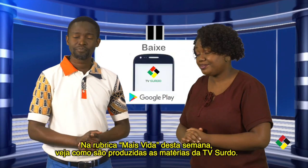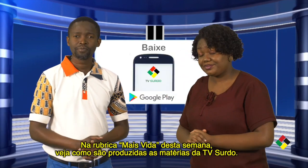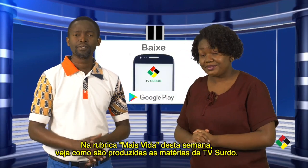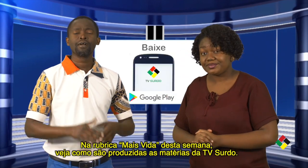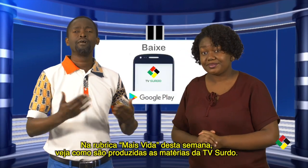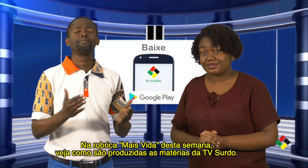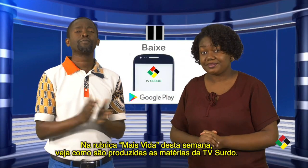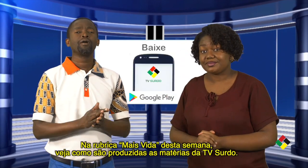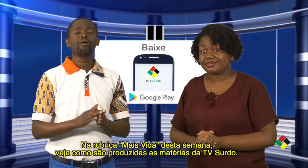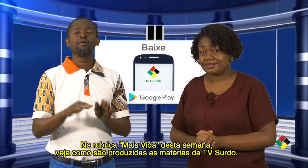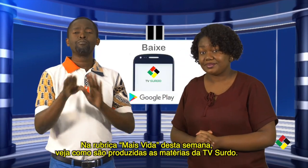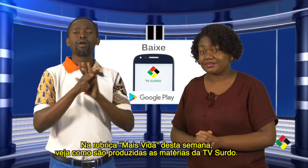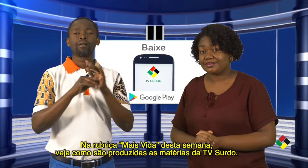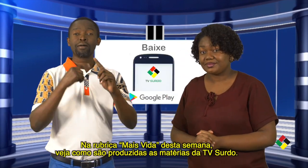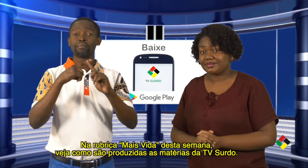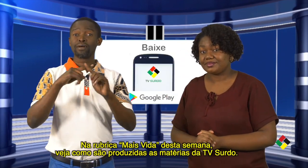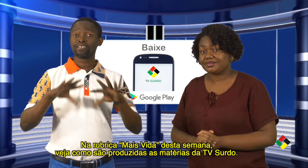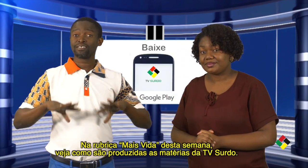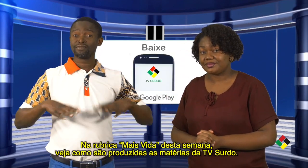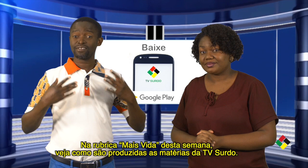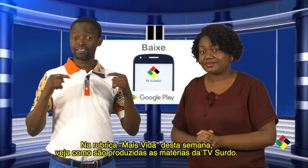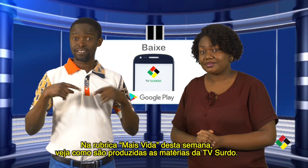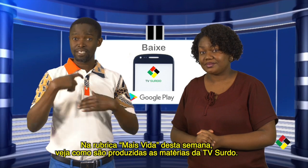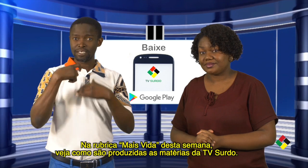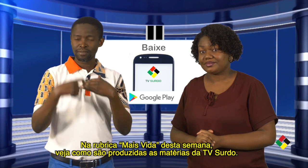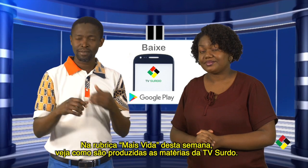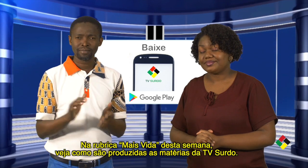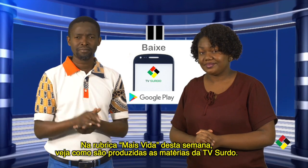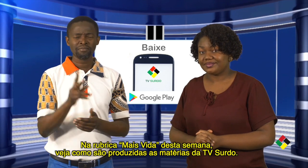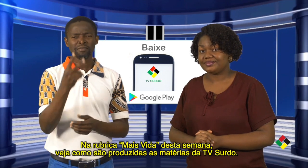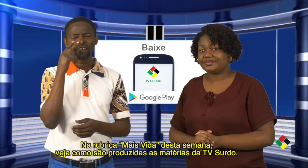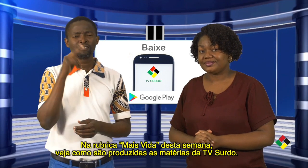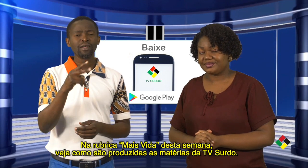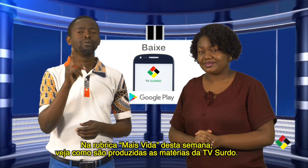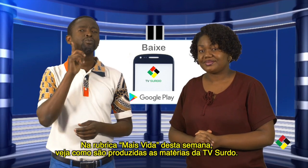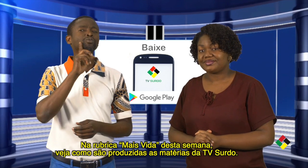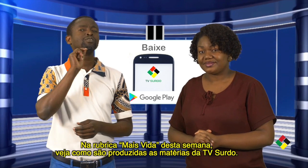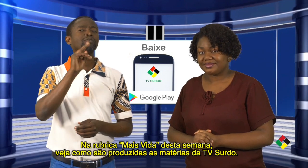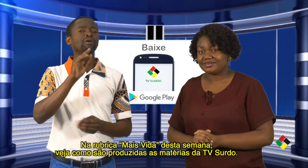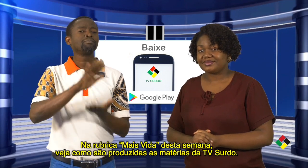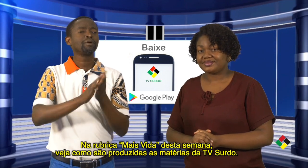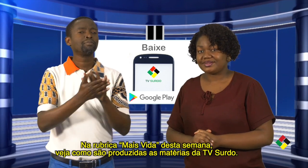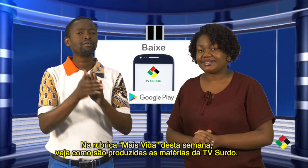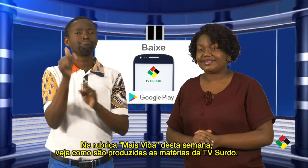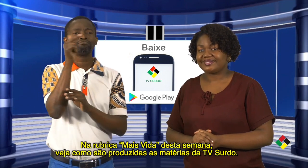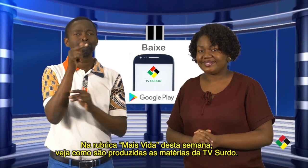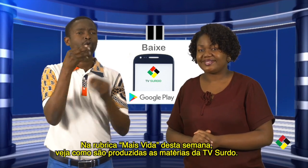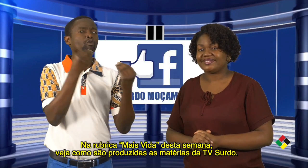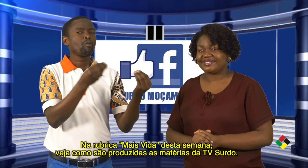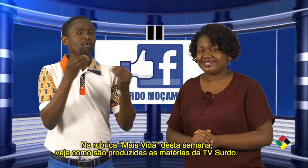Na rubrica Mais Vida desta semana, veja como são produzidas as matérias da TV